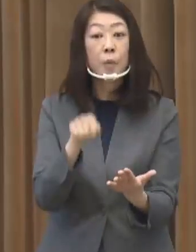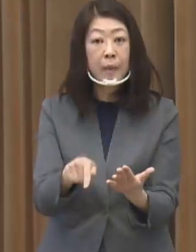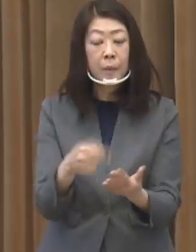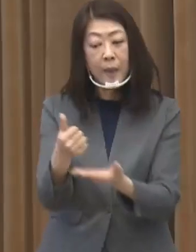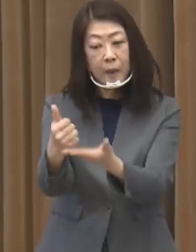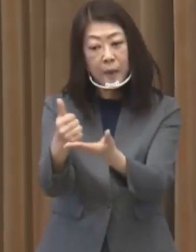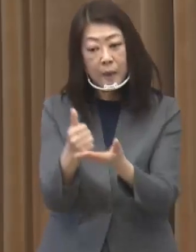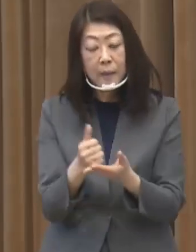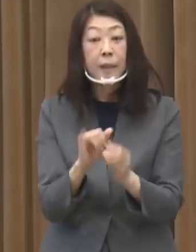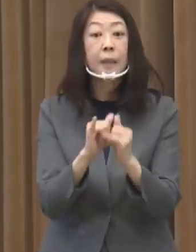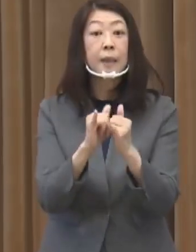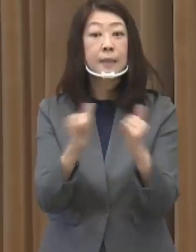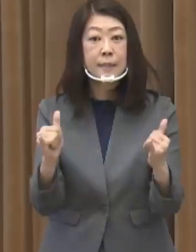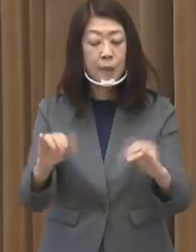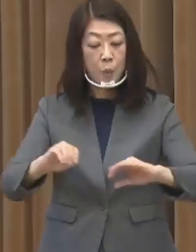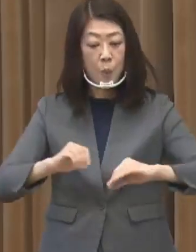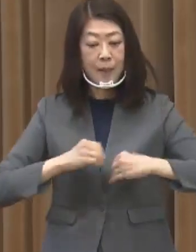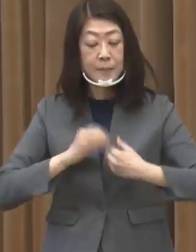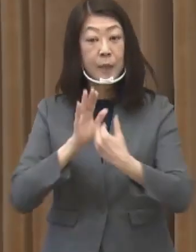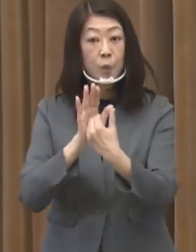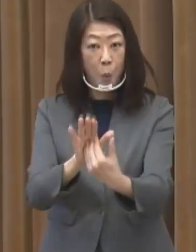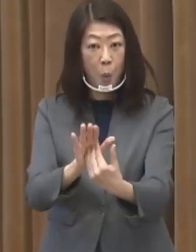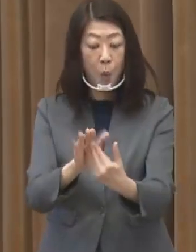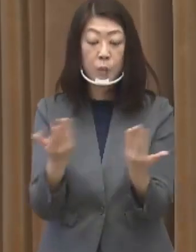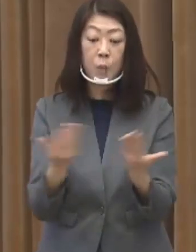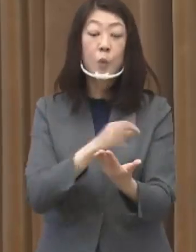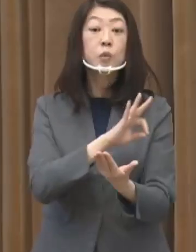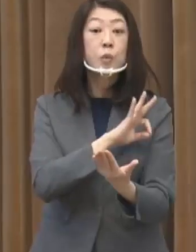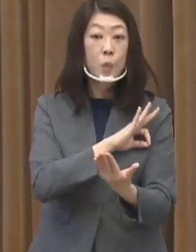感染者予防、従業員の